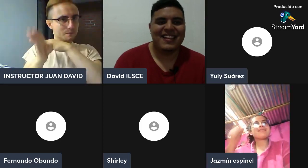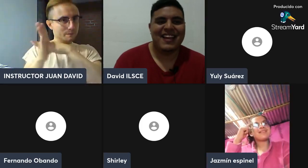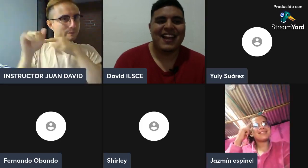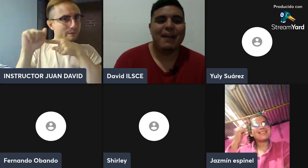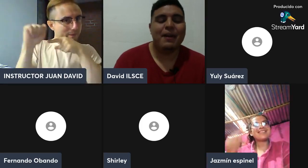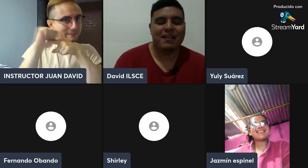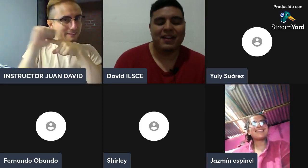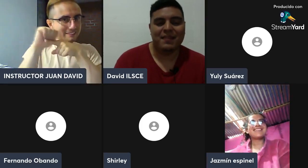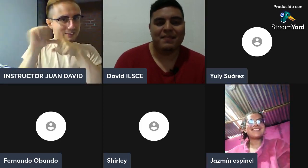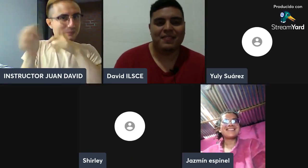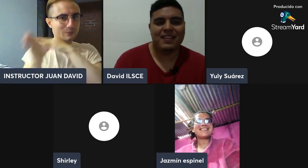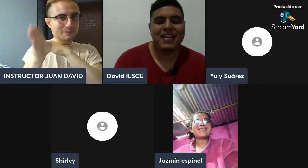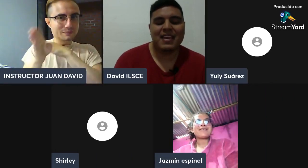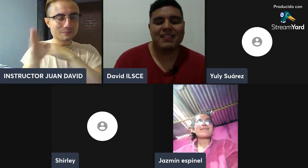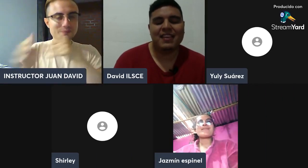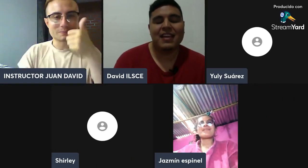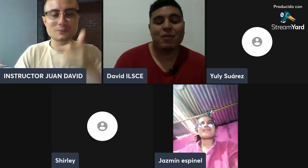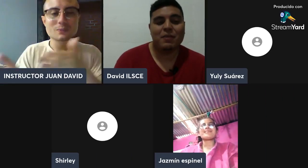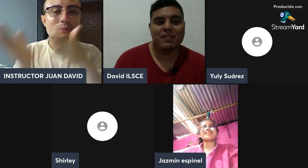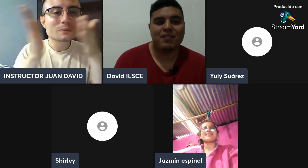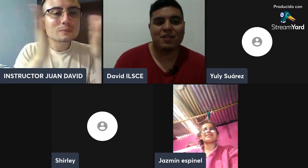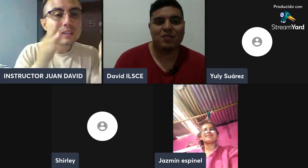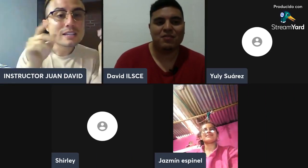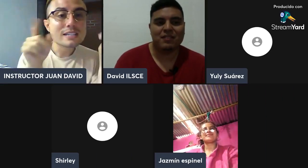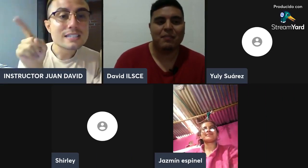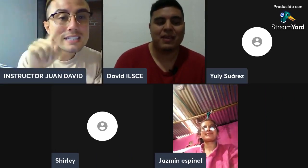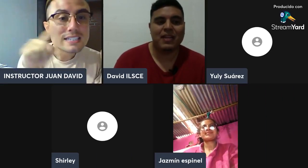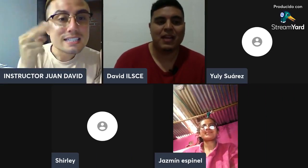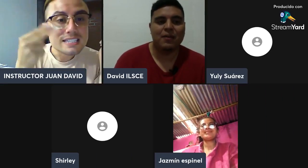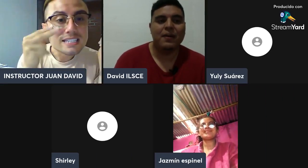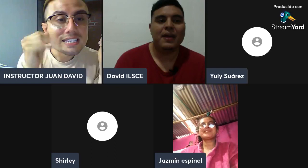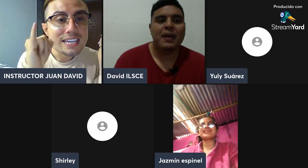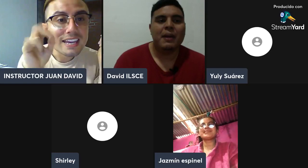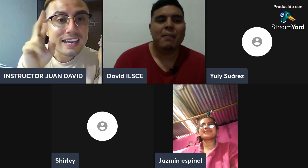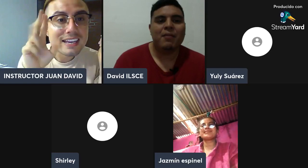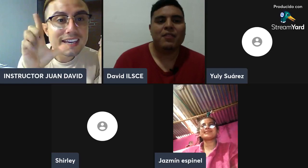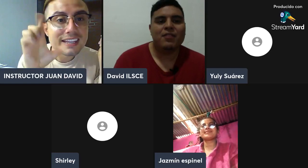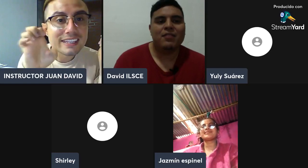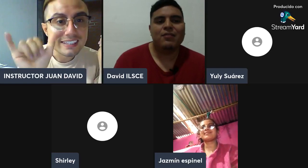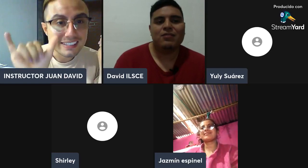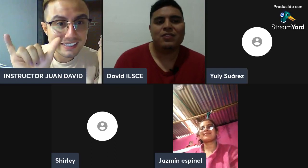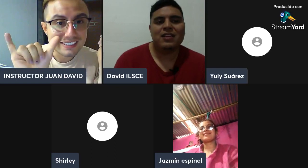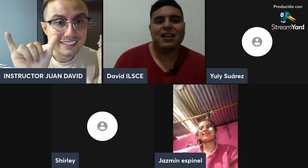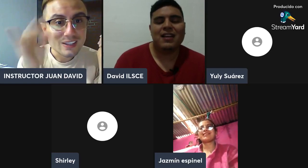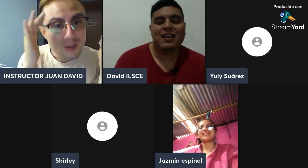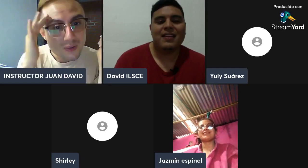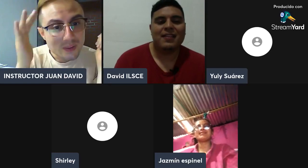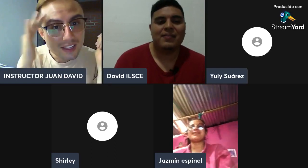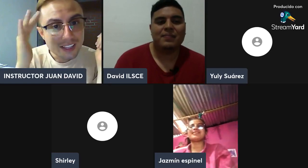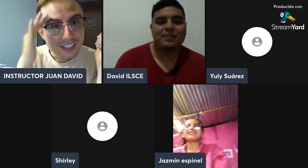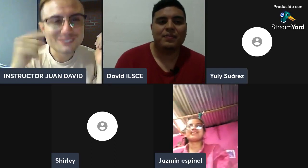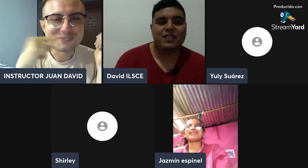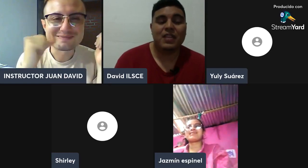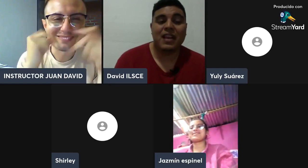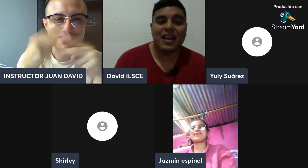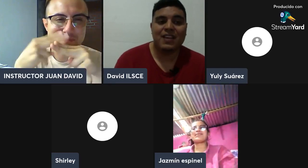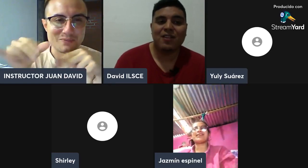Ah, vale. Síguelo pensando entonces, practícalo. Vamos entonces con Shirley. Shirley,